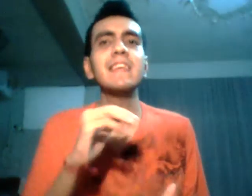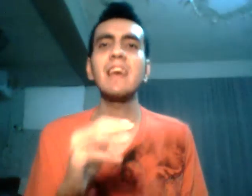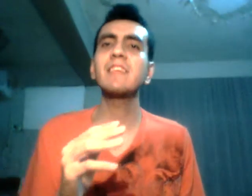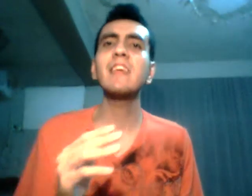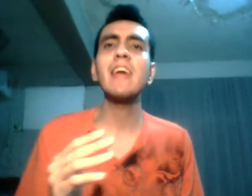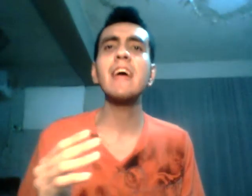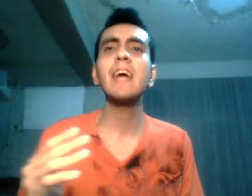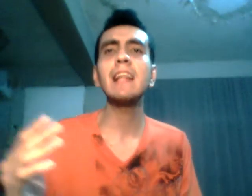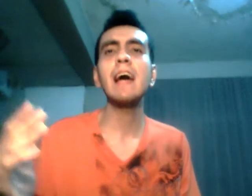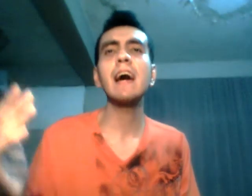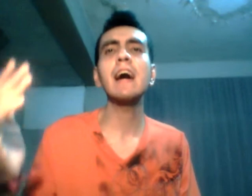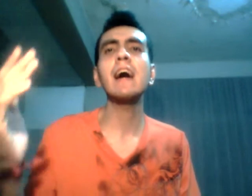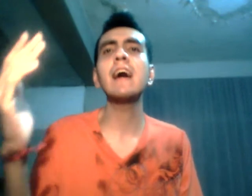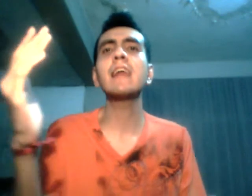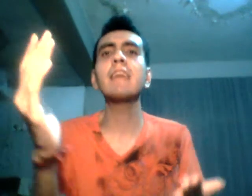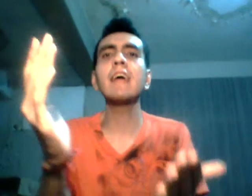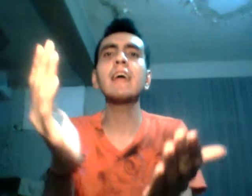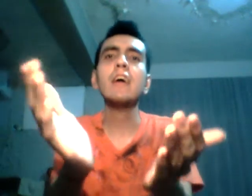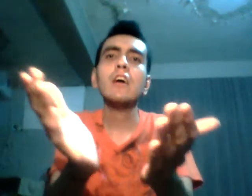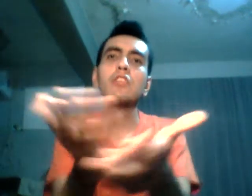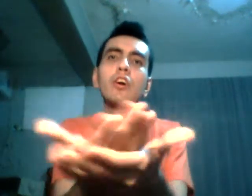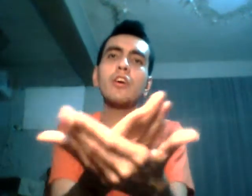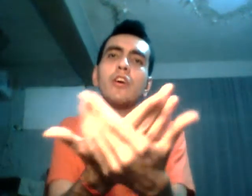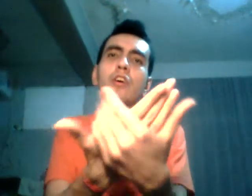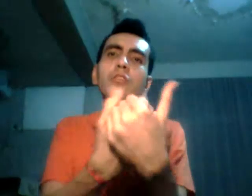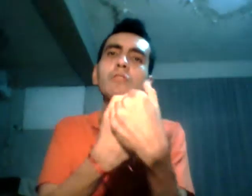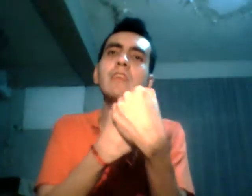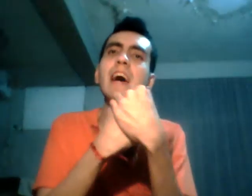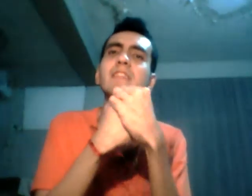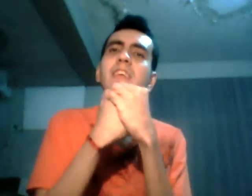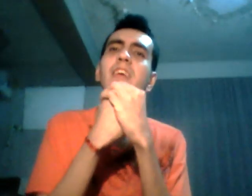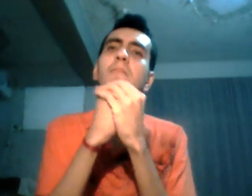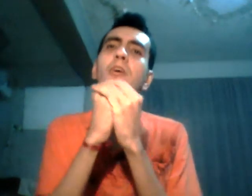así regalarte todo un racimo de